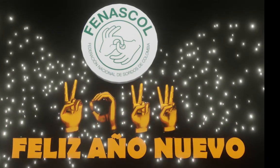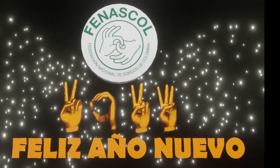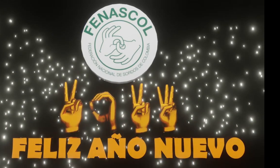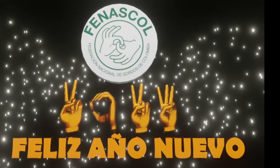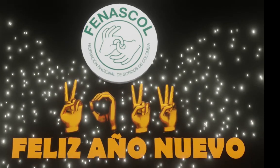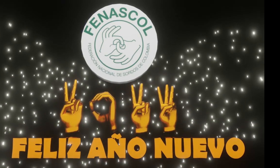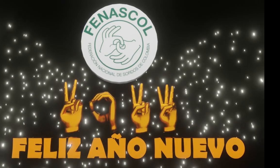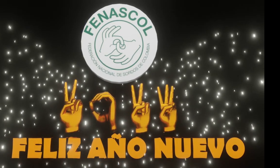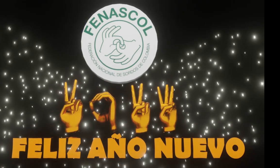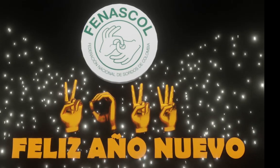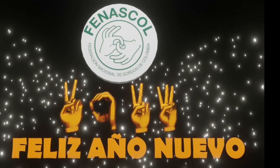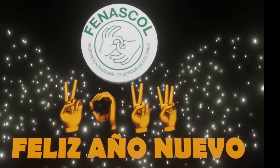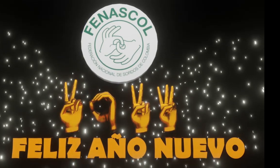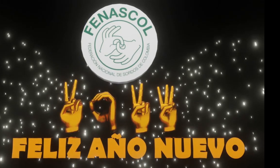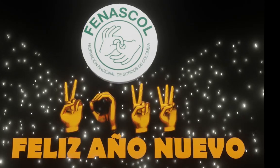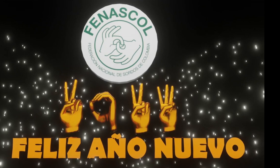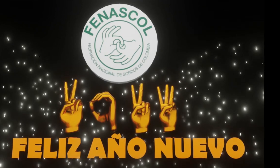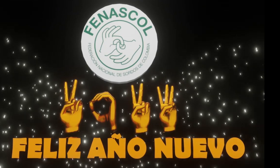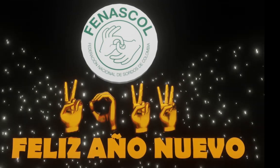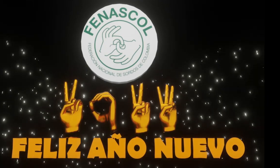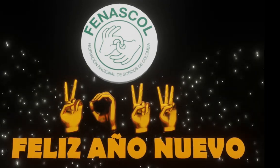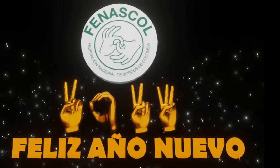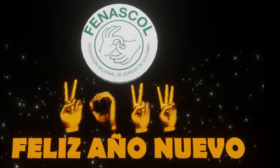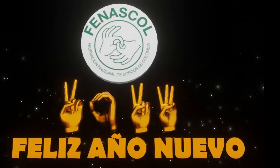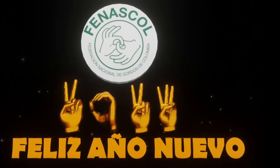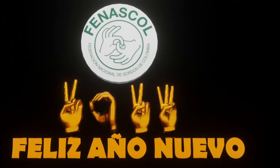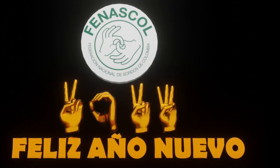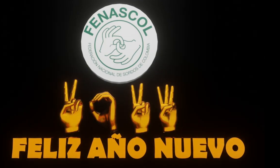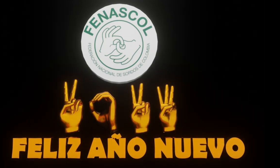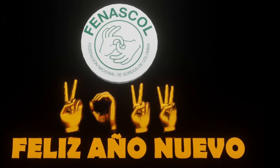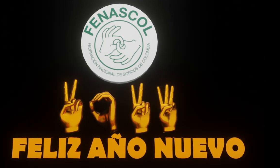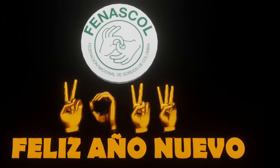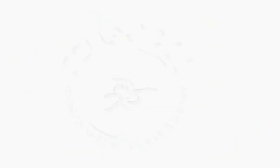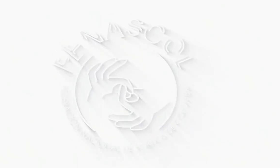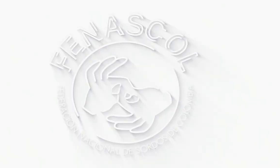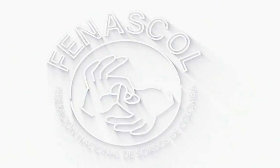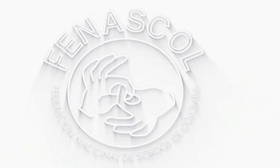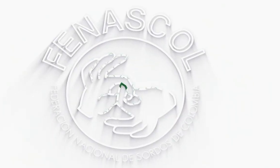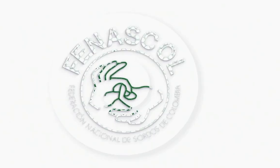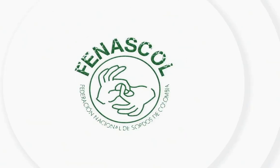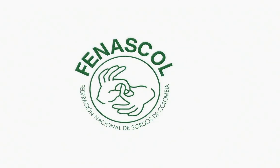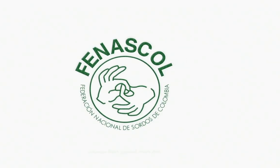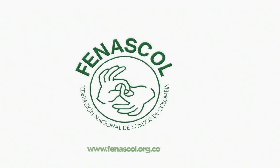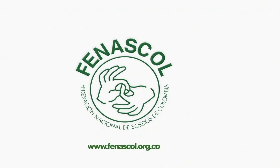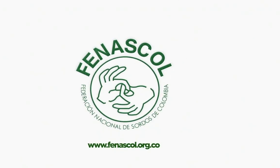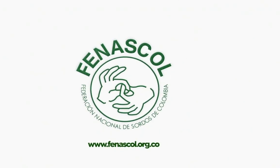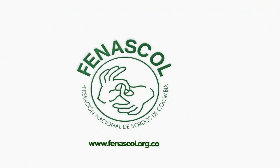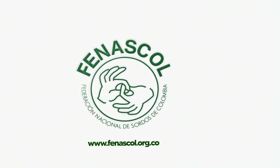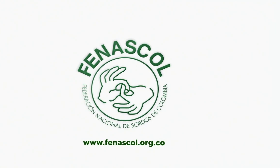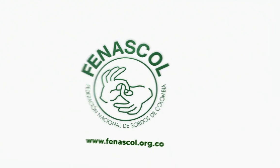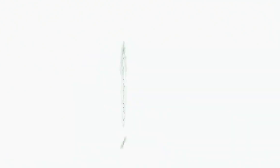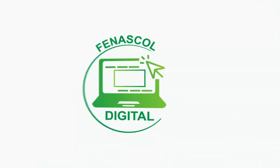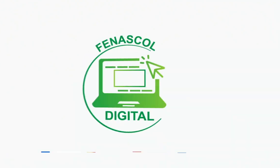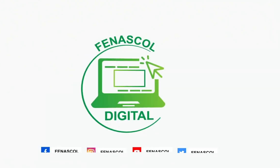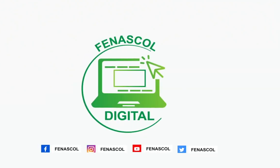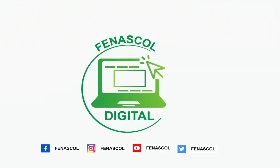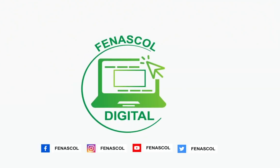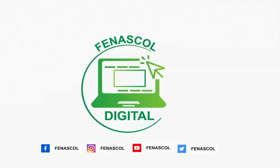nuevo